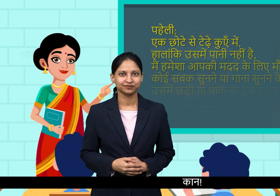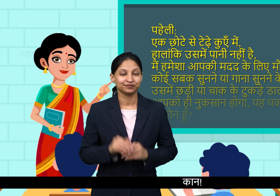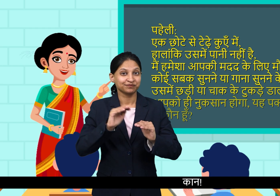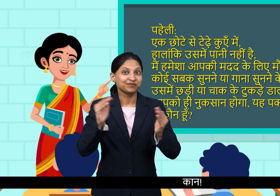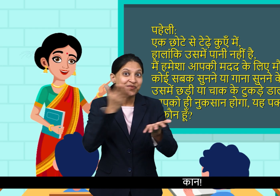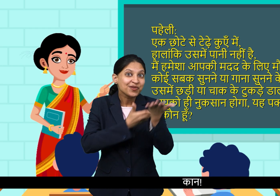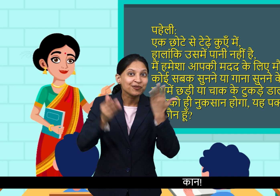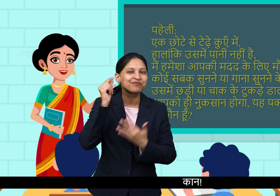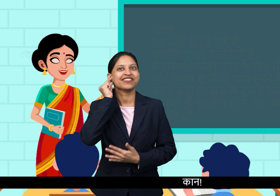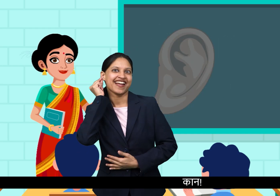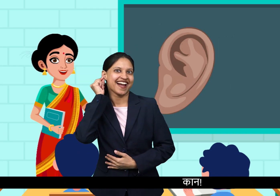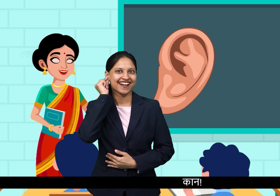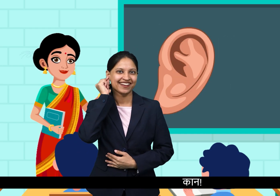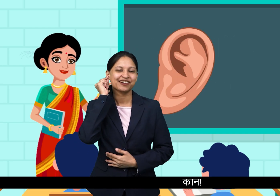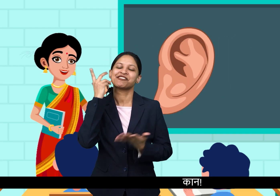कान।